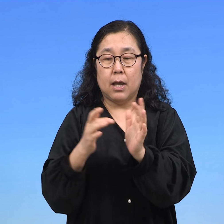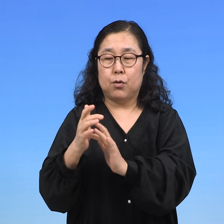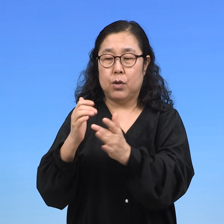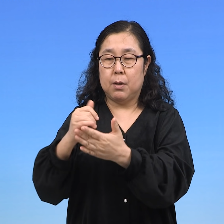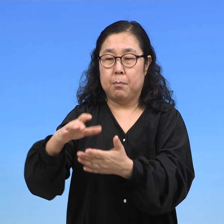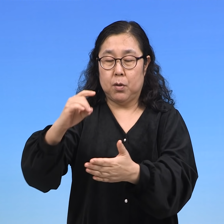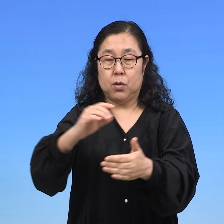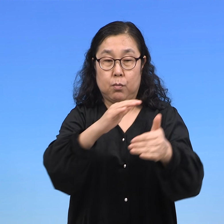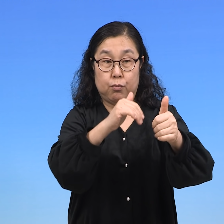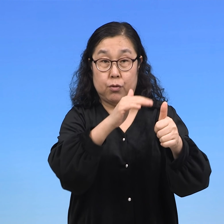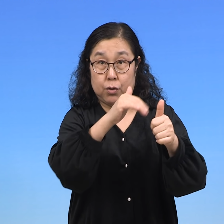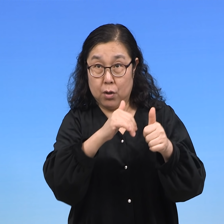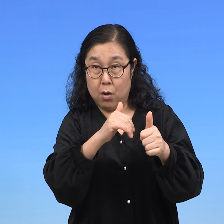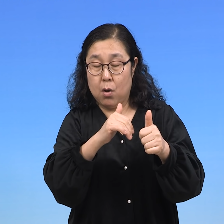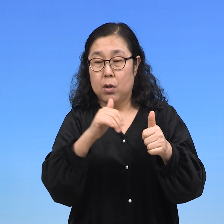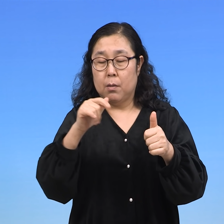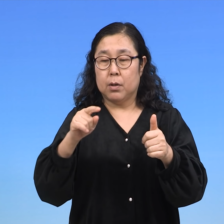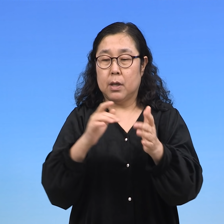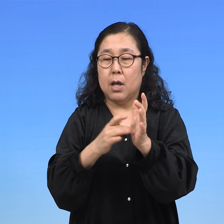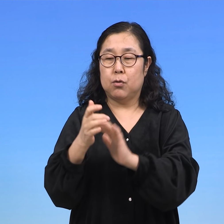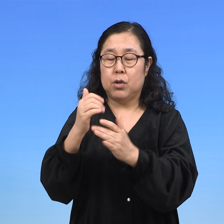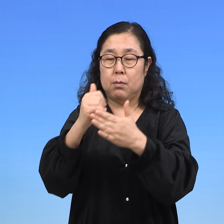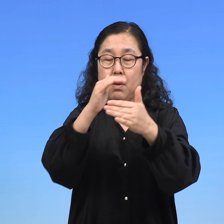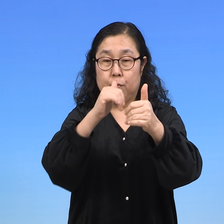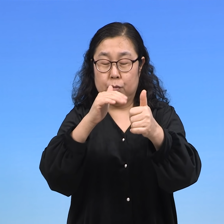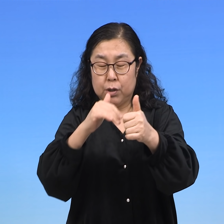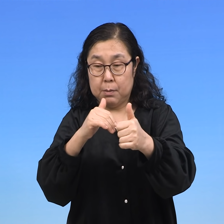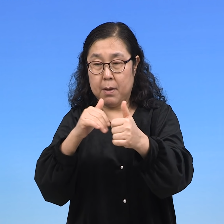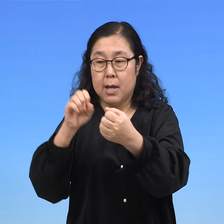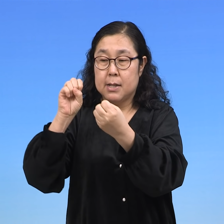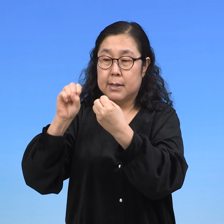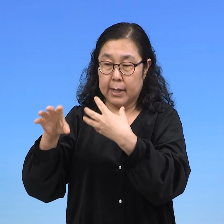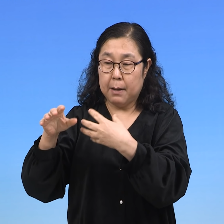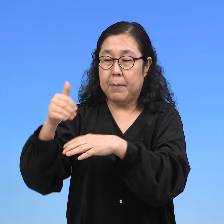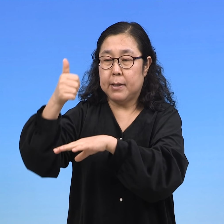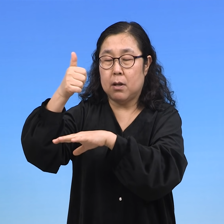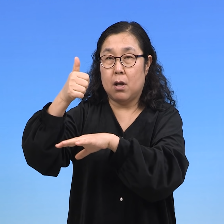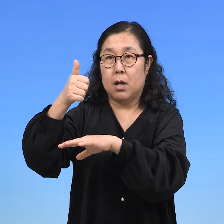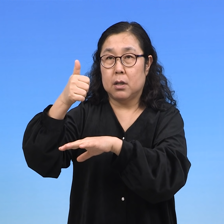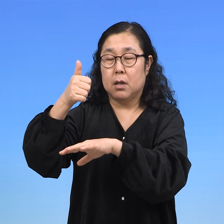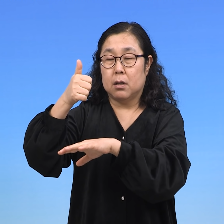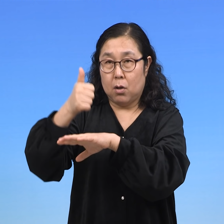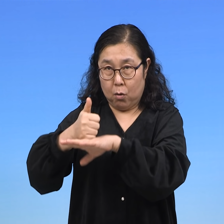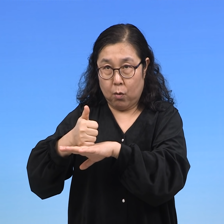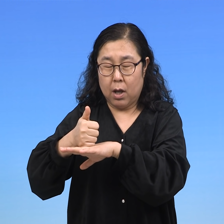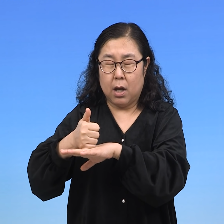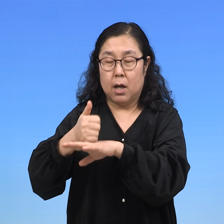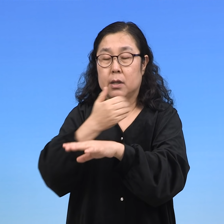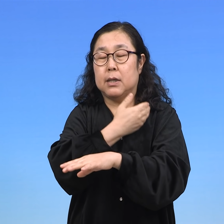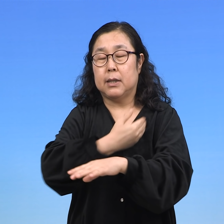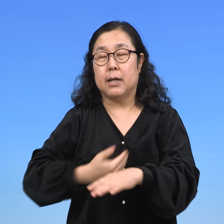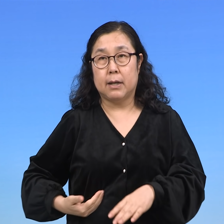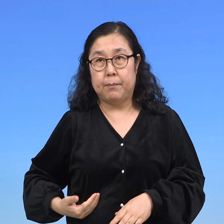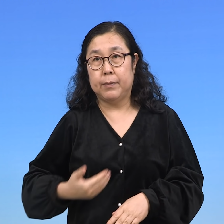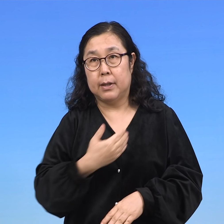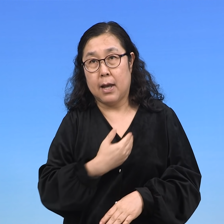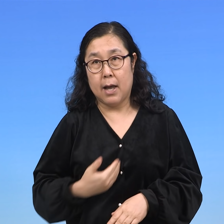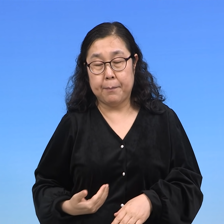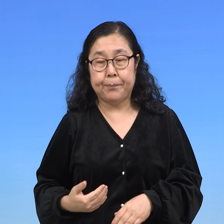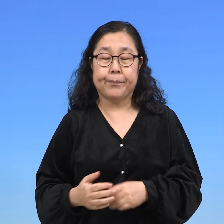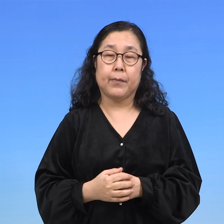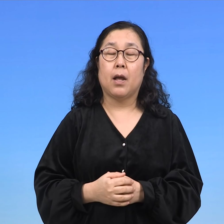먼저 부르셨고 그 선행하시는 예수님의 부르심에 반응하는 게 제자라고 말씀을 드렸는데, 여러분